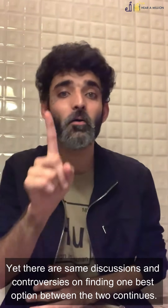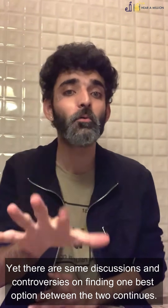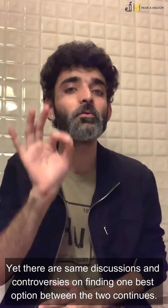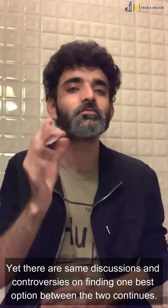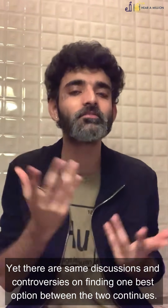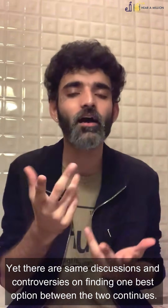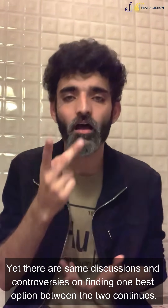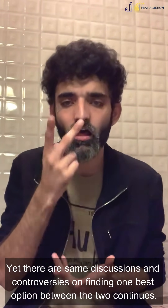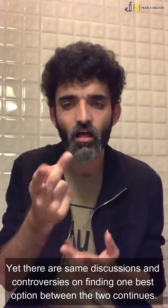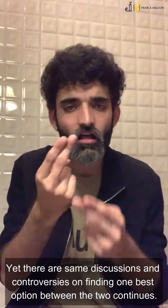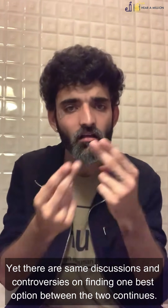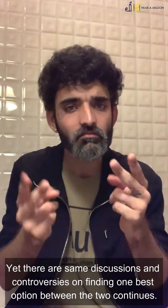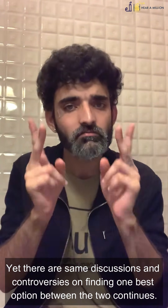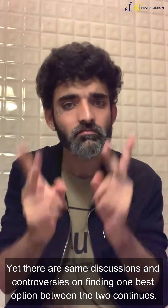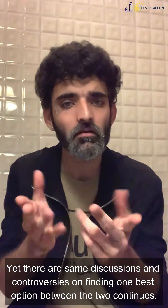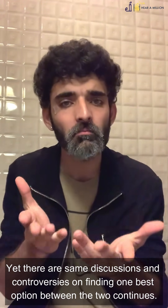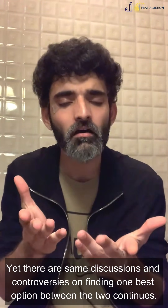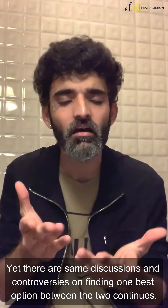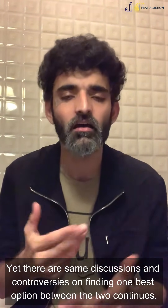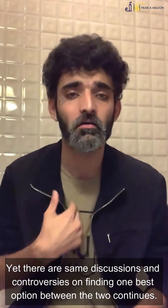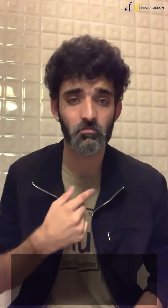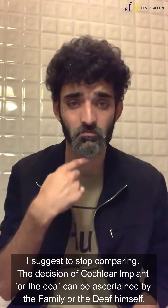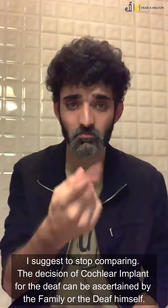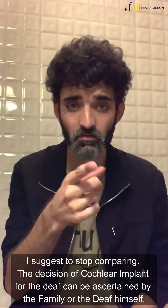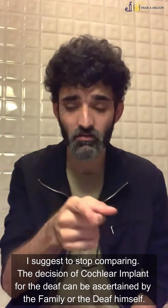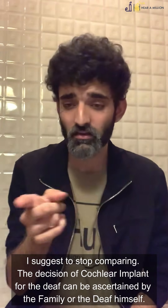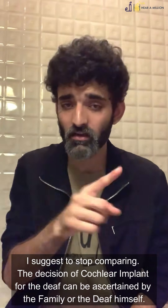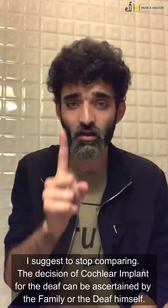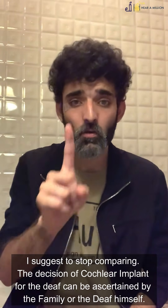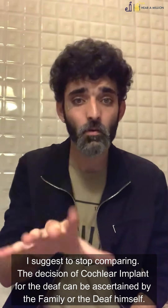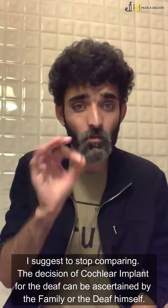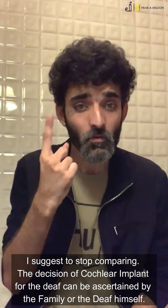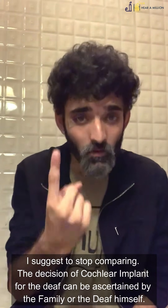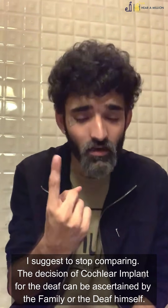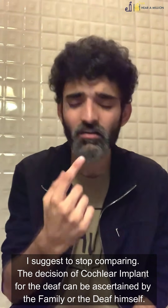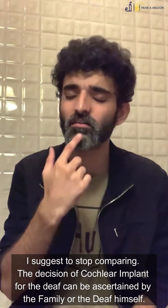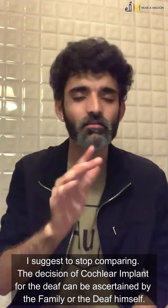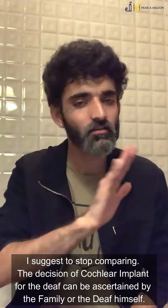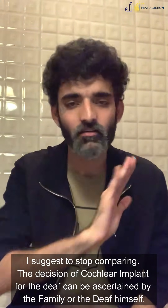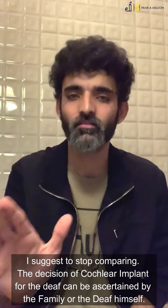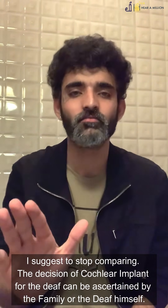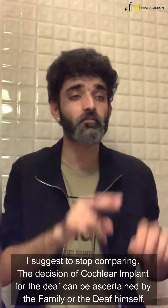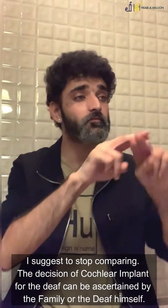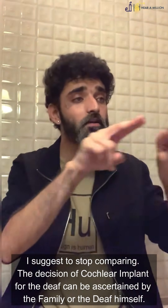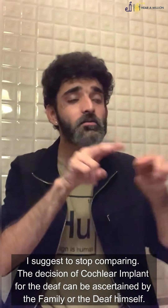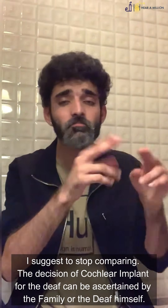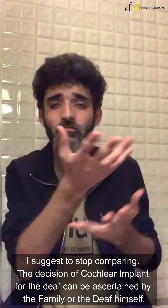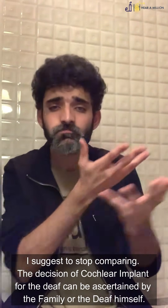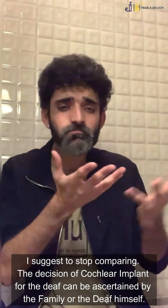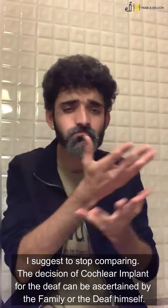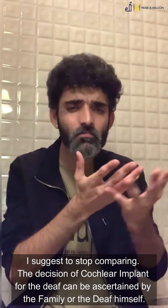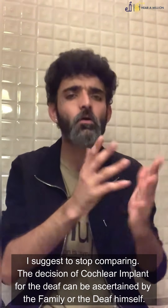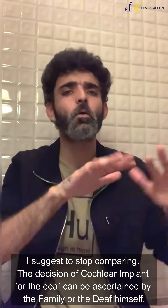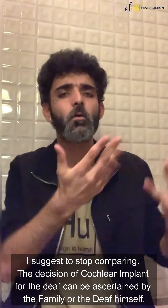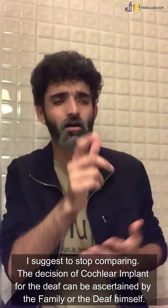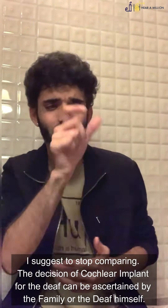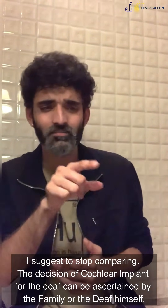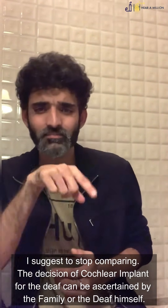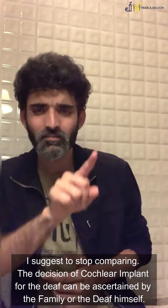दोनों में से क्या बेहतर है, ये अभी भी चर्चा चली आ रही है और मैं चाहता हूँ कि इस चर्चा को अब रोक दिया जाए। यह निर्णय लेना कि